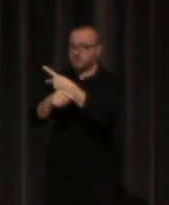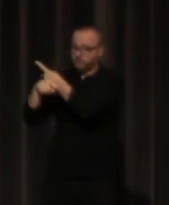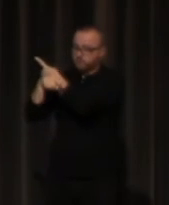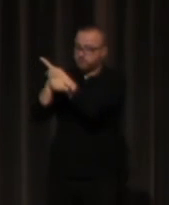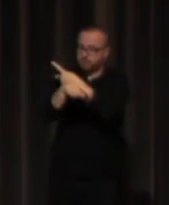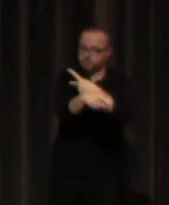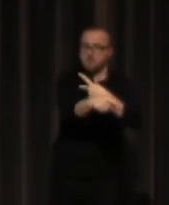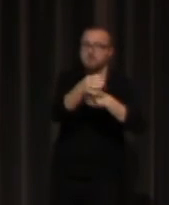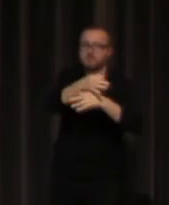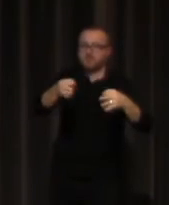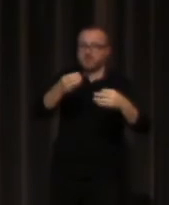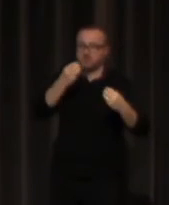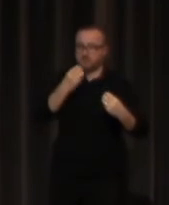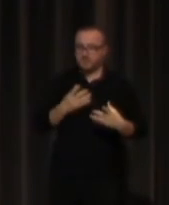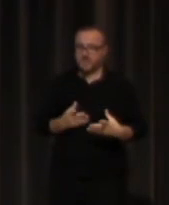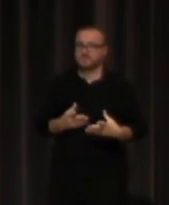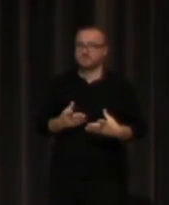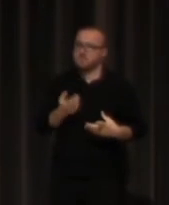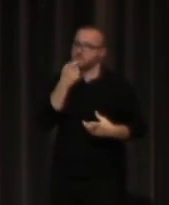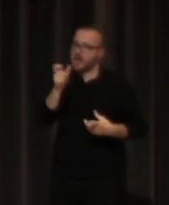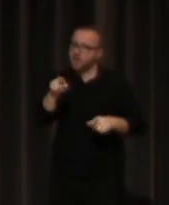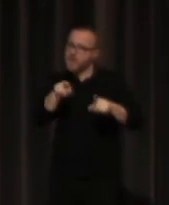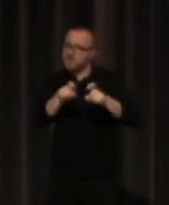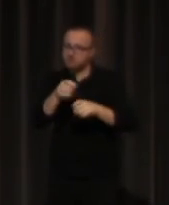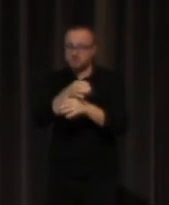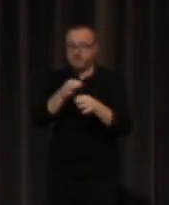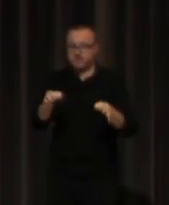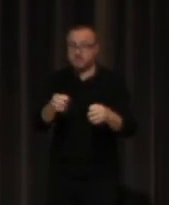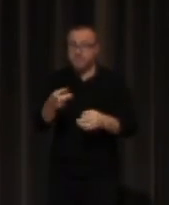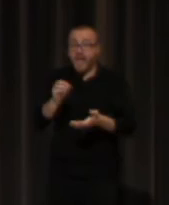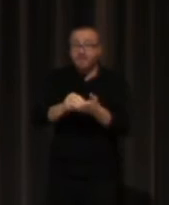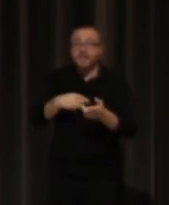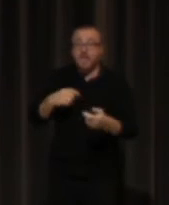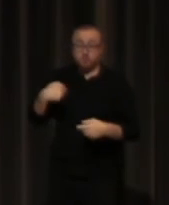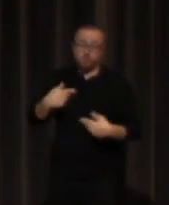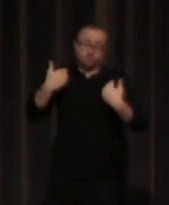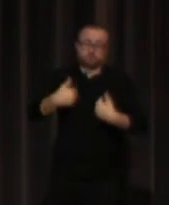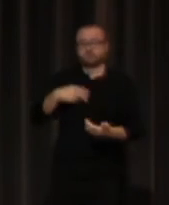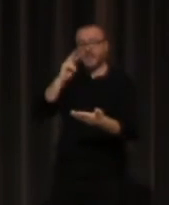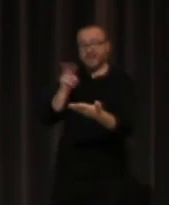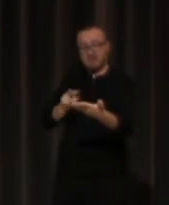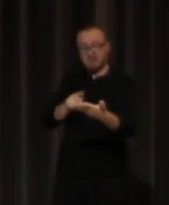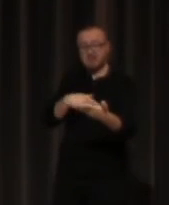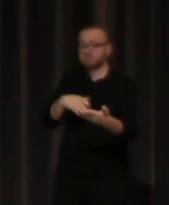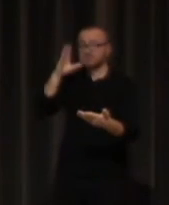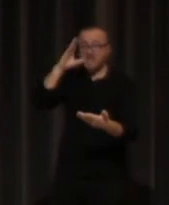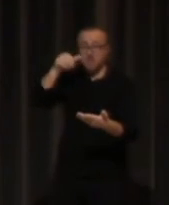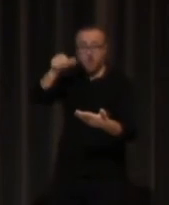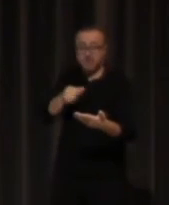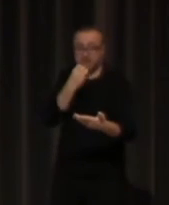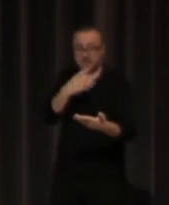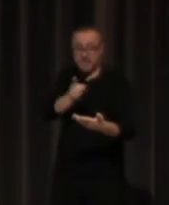la pregunta és per què llavors els lectors no escolten? Per què no es produeix tan sovint cap